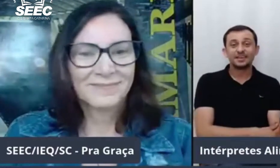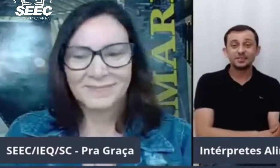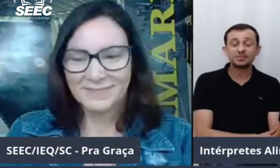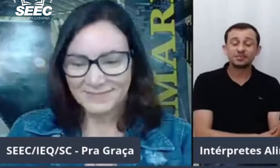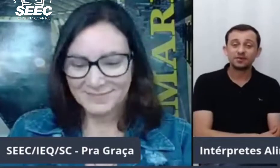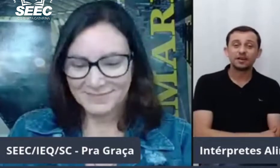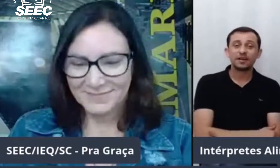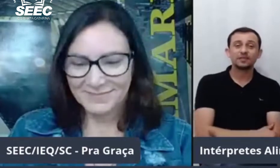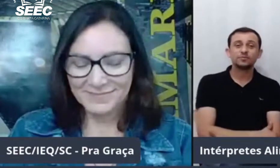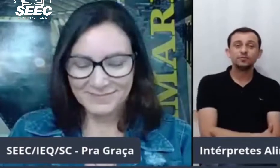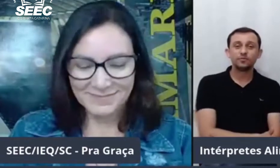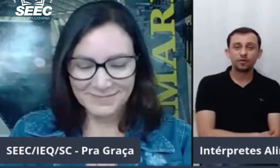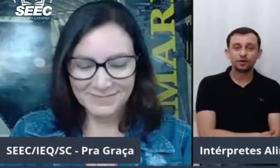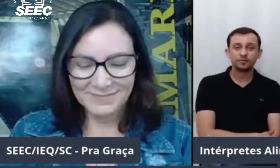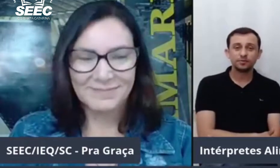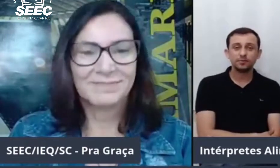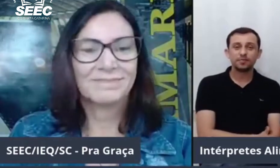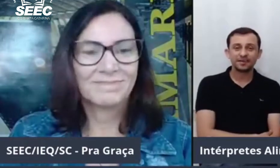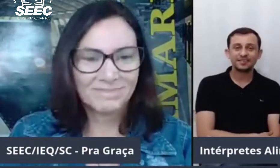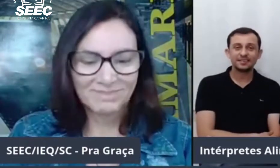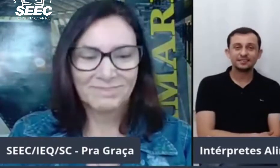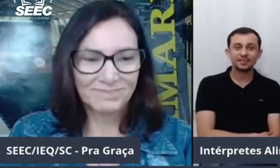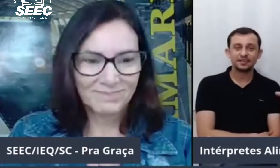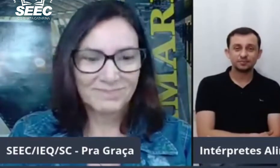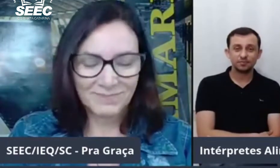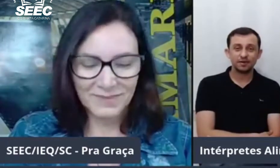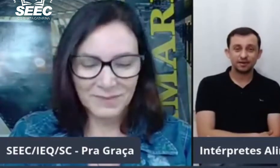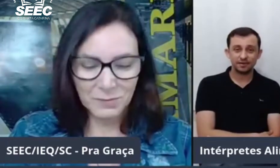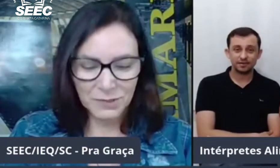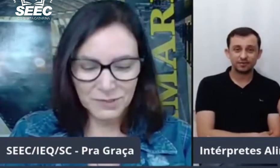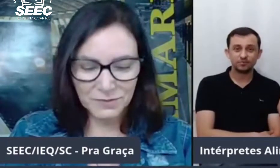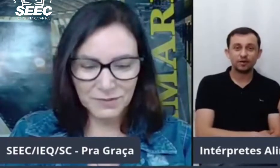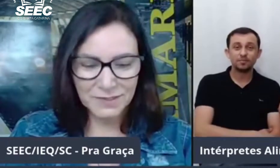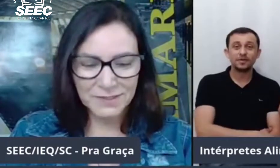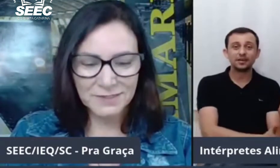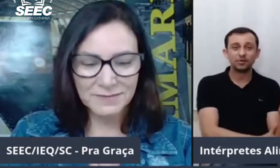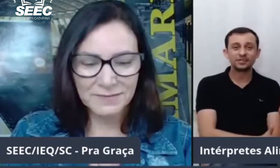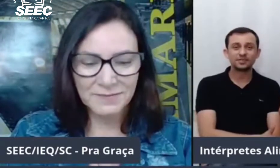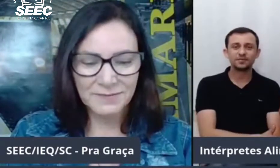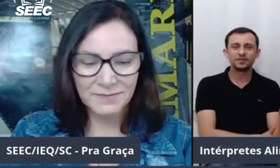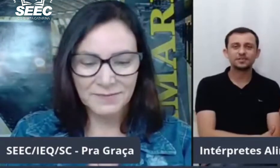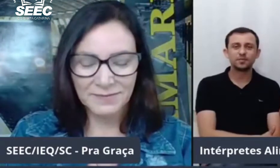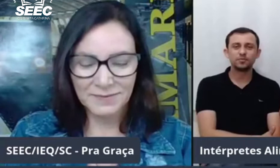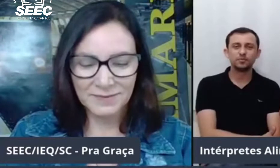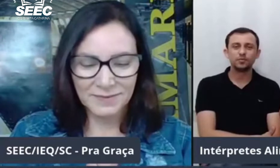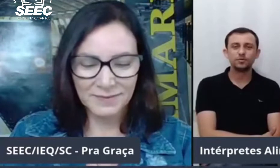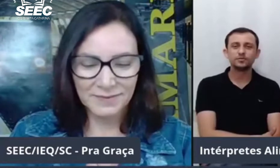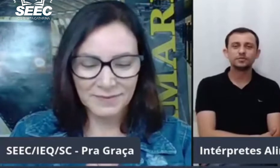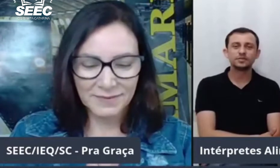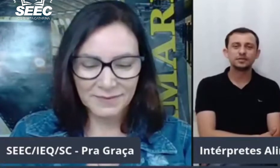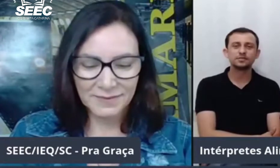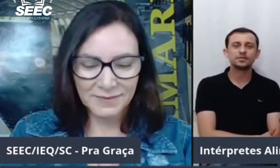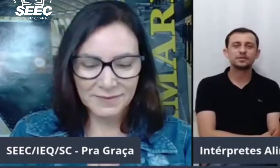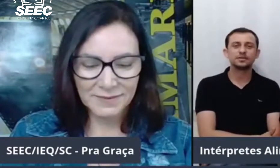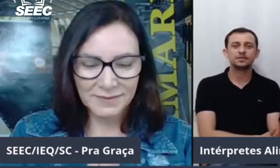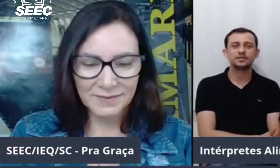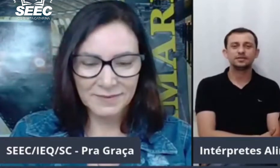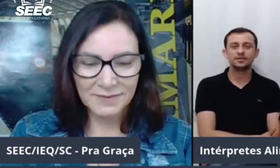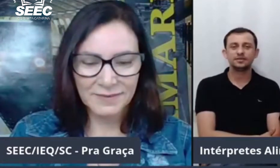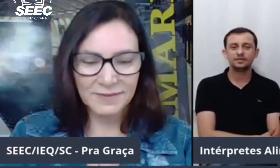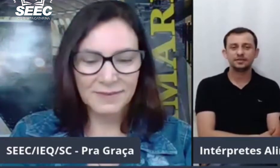E é isso é um relato muito forte, muito impactante, né, de uma muito forte. Nossa Fran já por muitos anos,